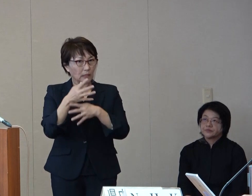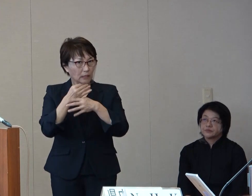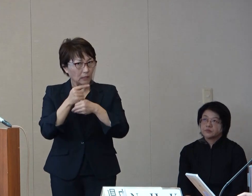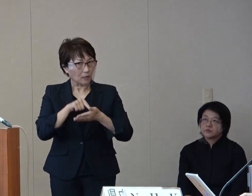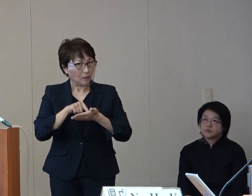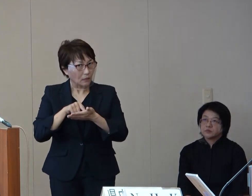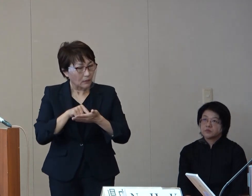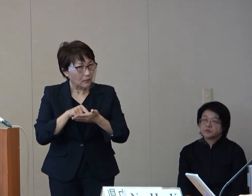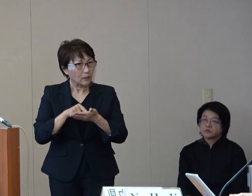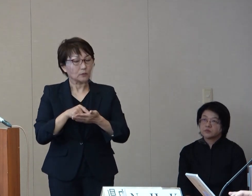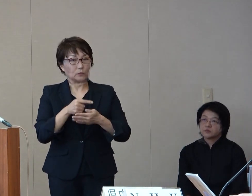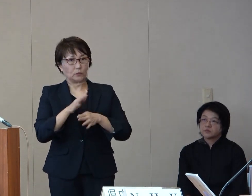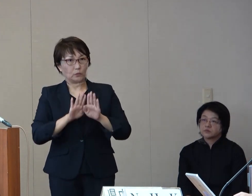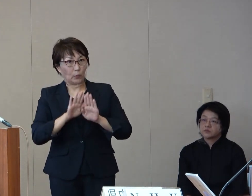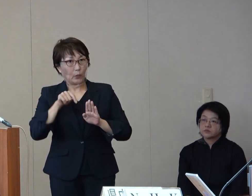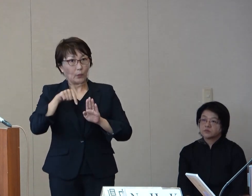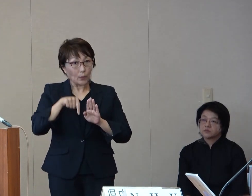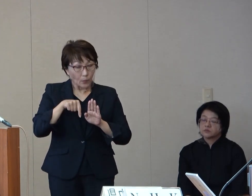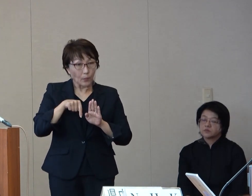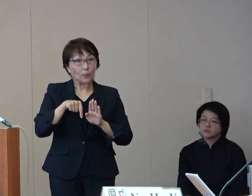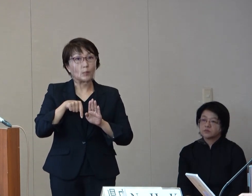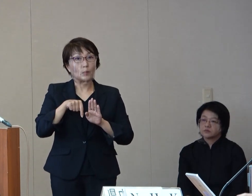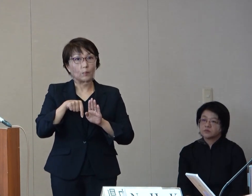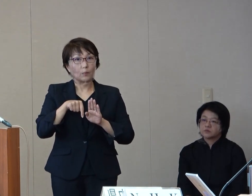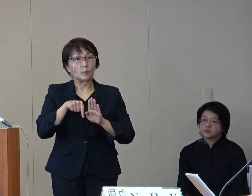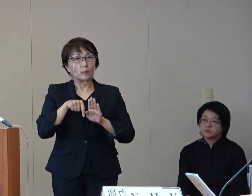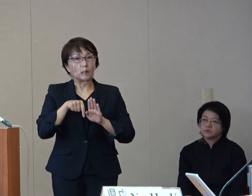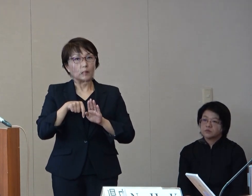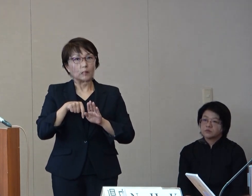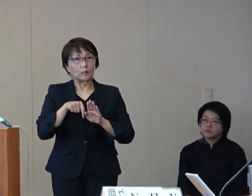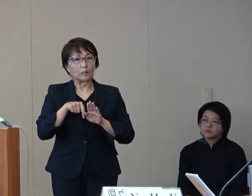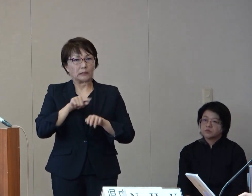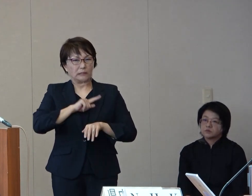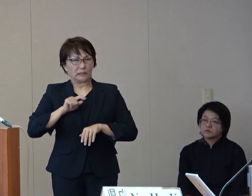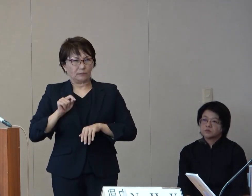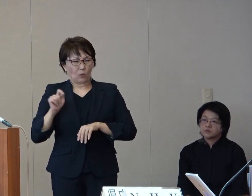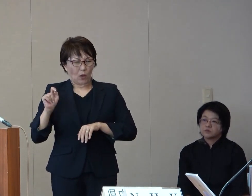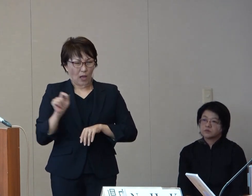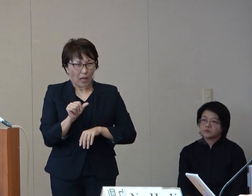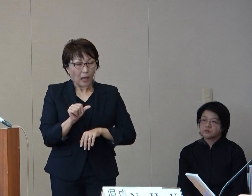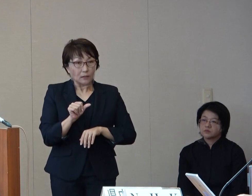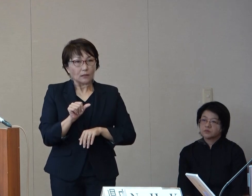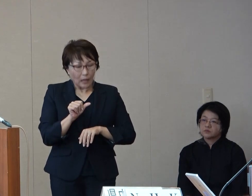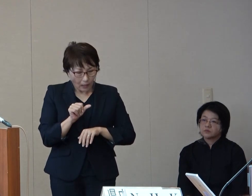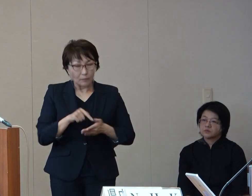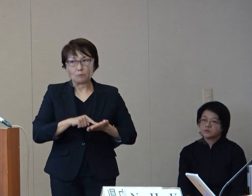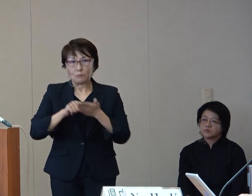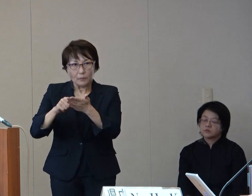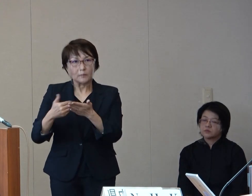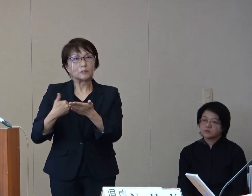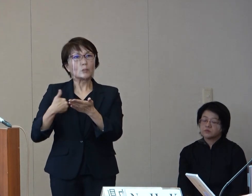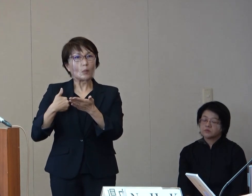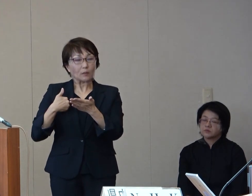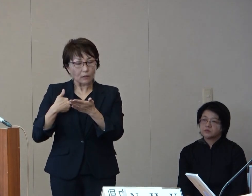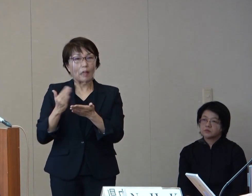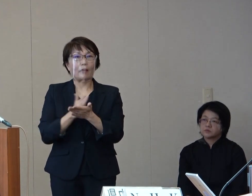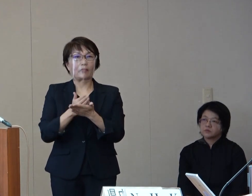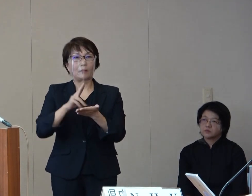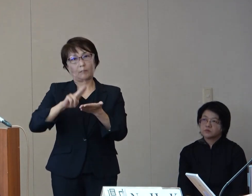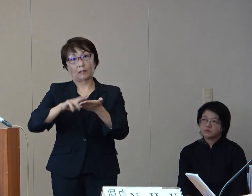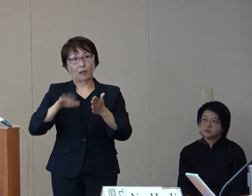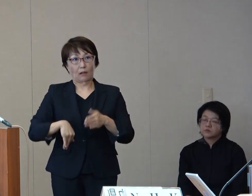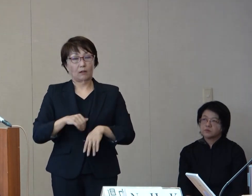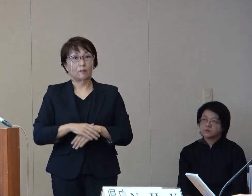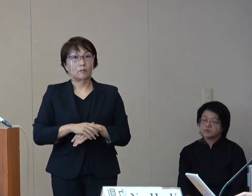密偵的な状況マイクロのあのやはり2機も配備もいいだろうぬ違反だったということであり